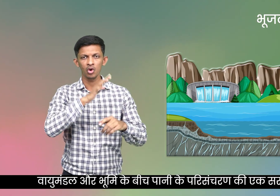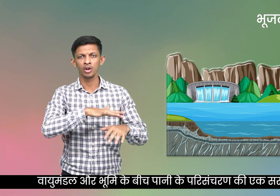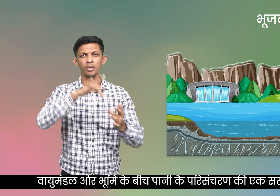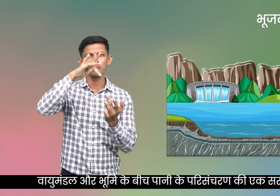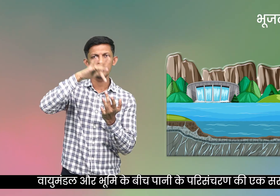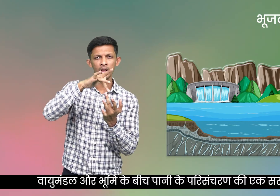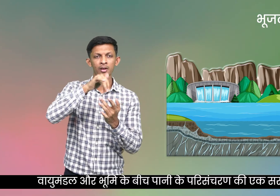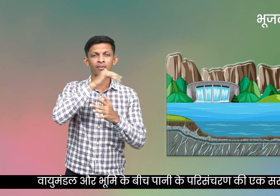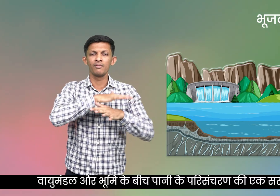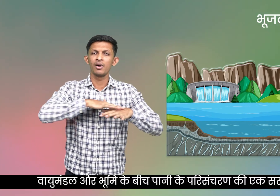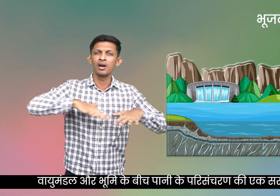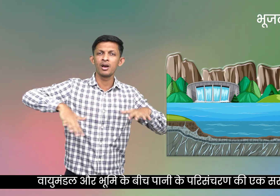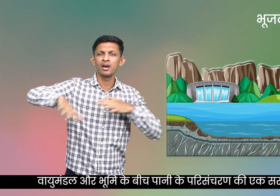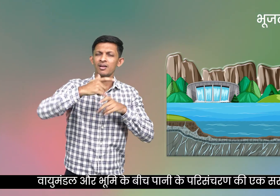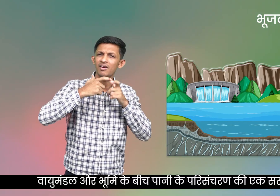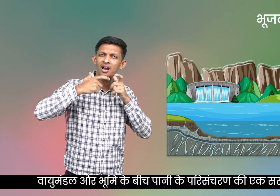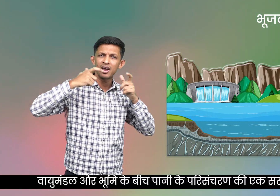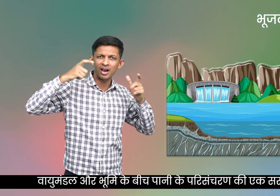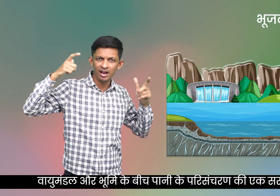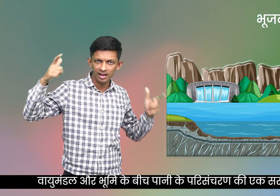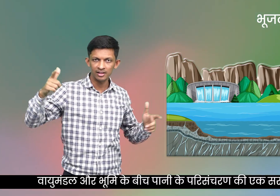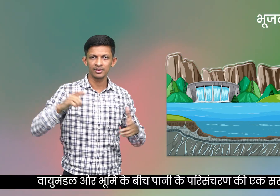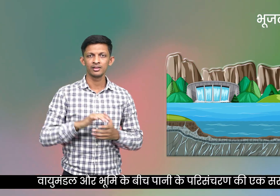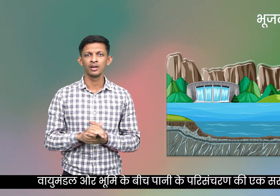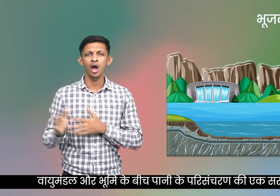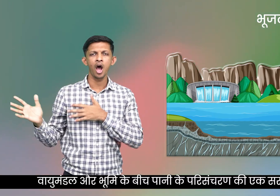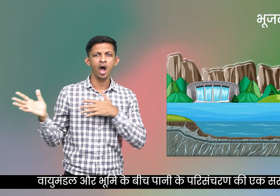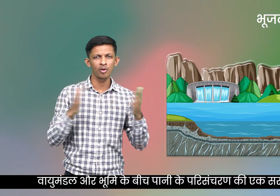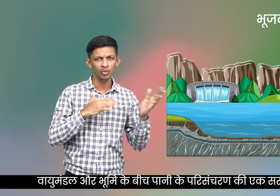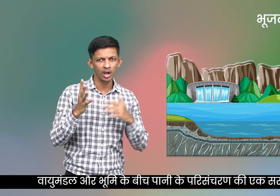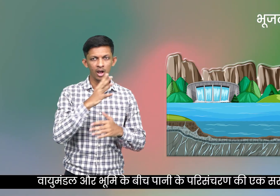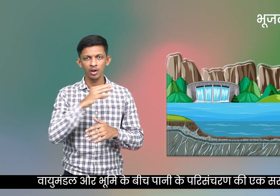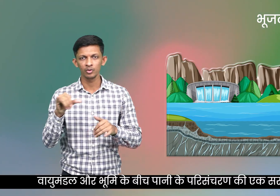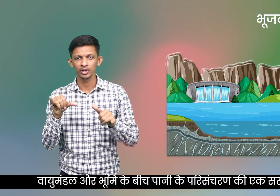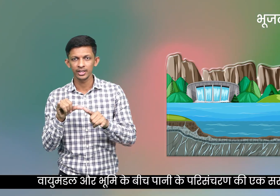पानी के परिसंचरण की एक सरल प्रक्रिया नहीं है।